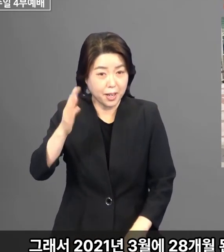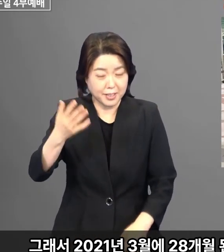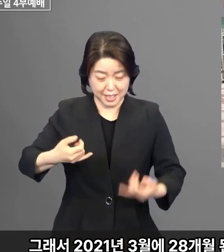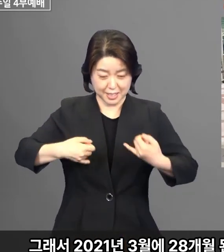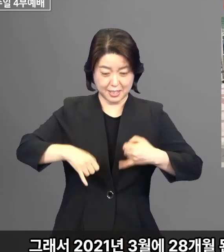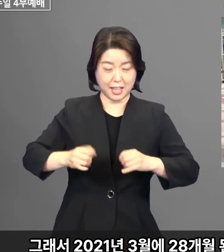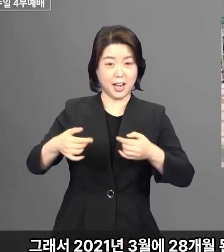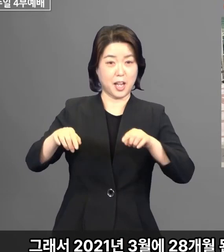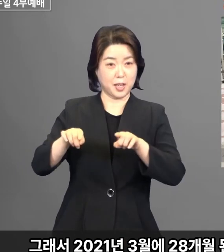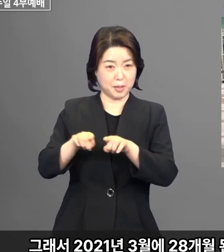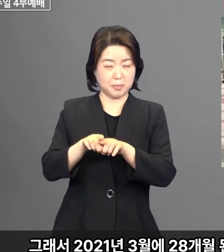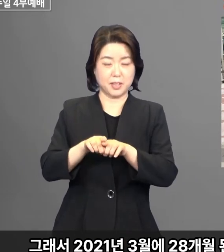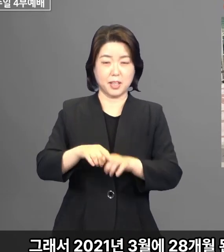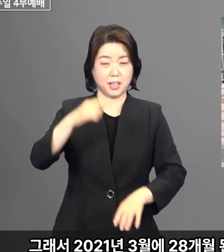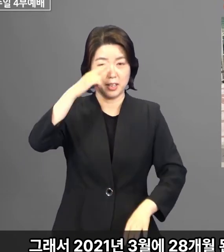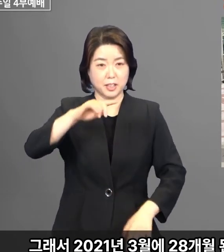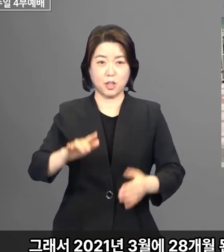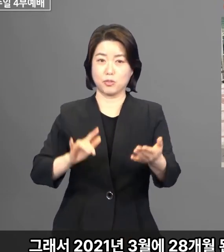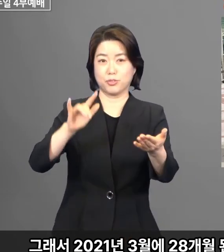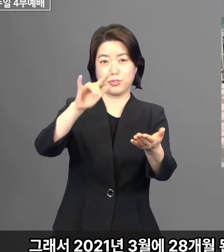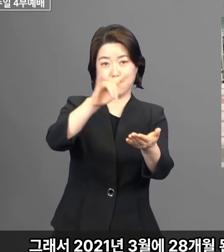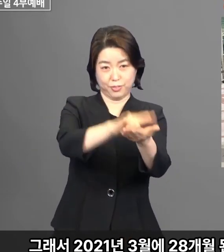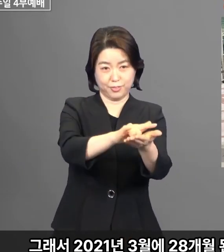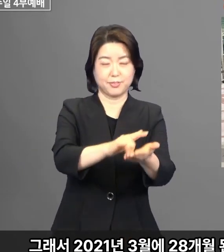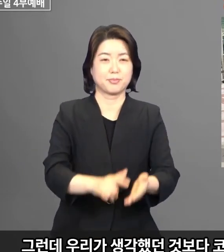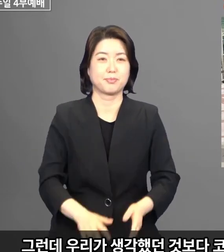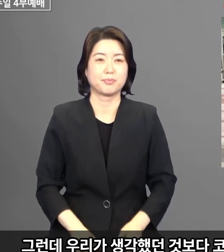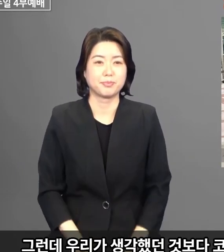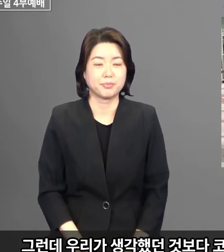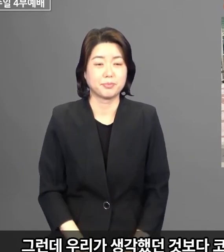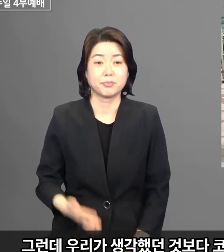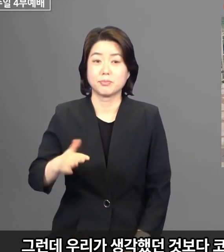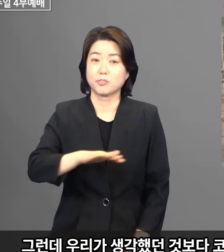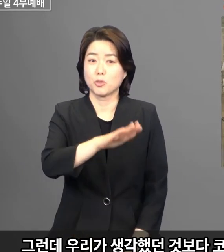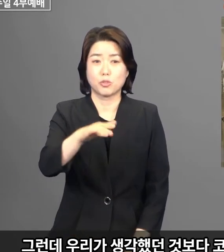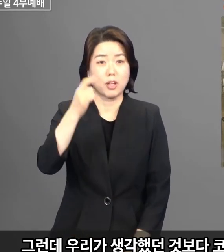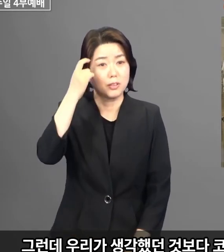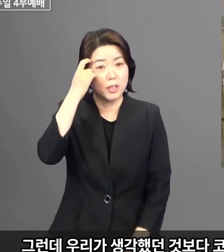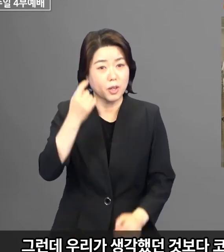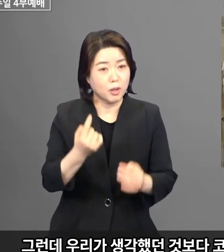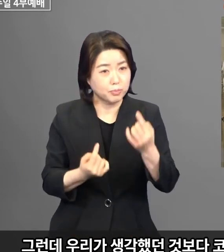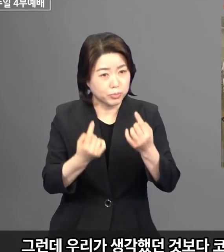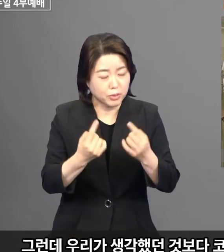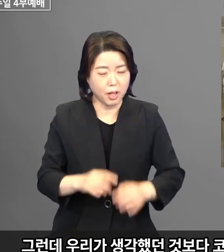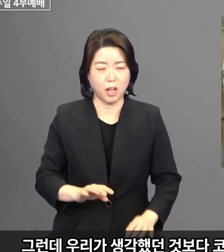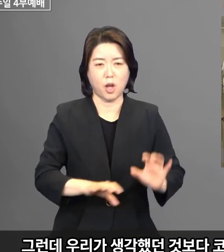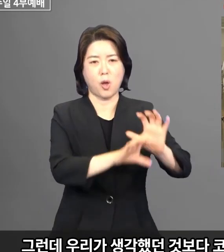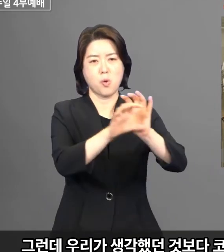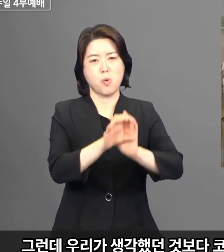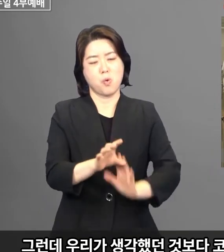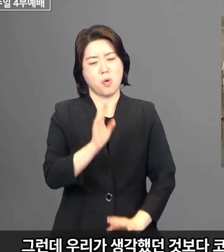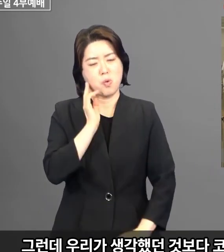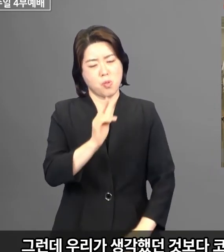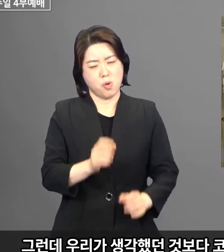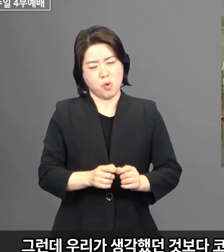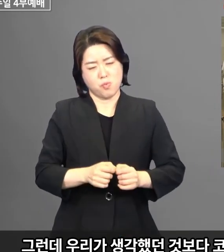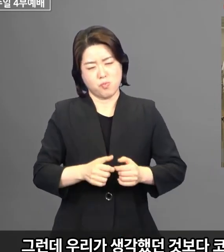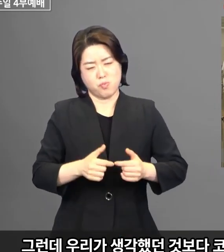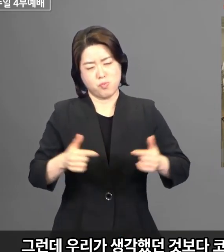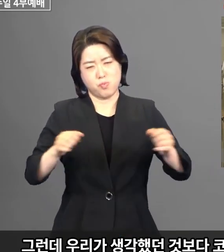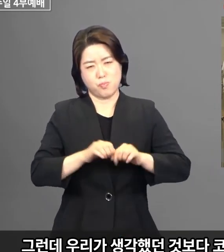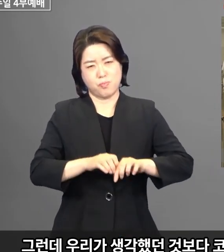쌍둥이와 함께 태국에 갔습니다. 그런데 우리가 생각했던 것보다 코로나 상황은 점점